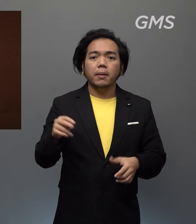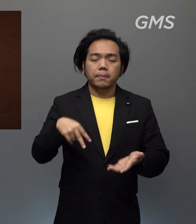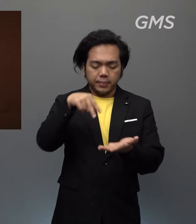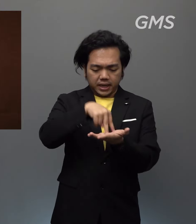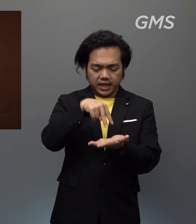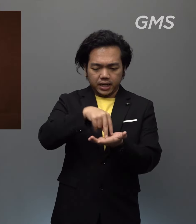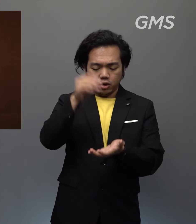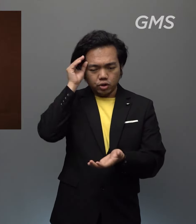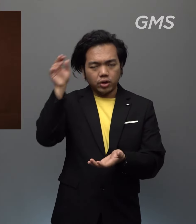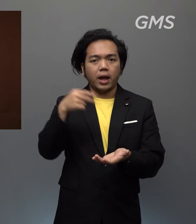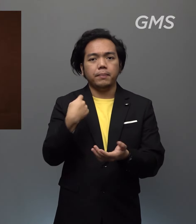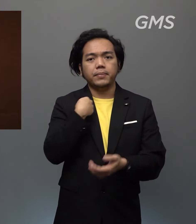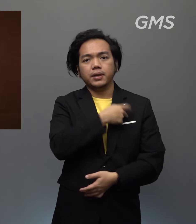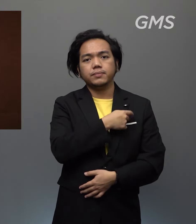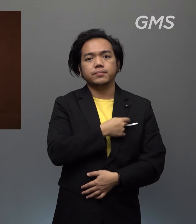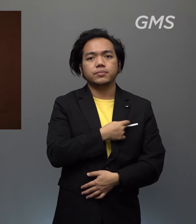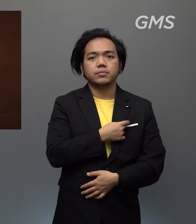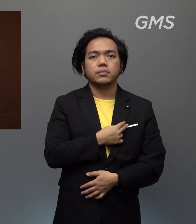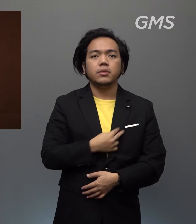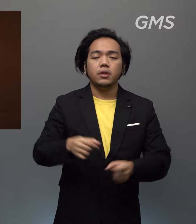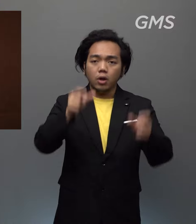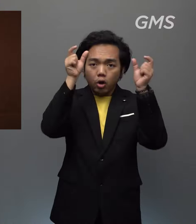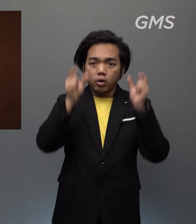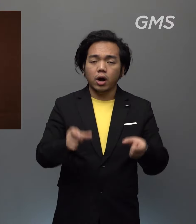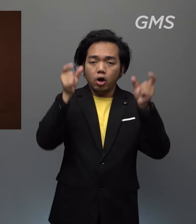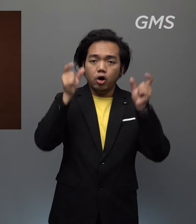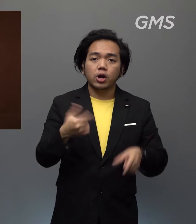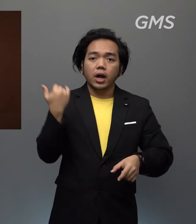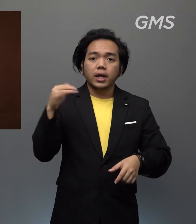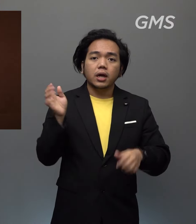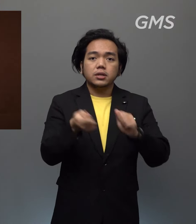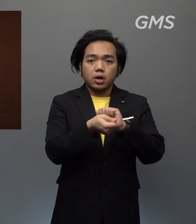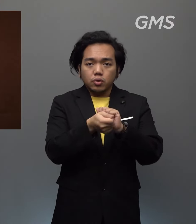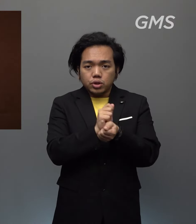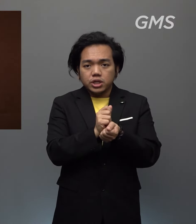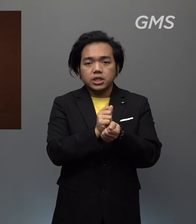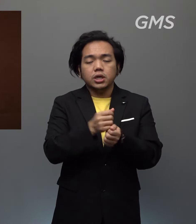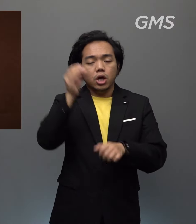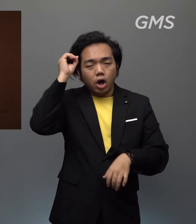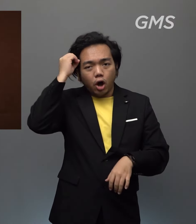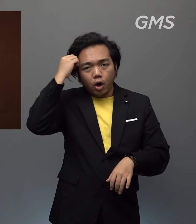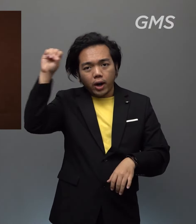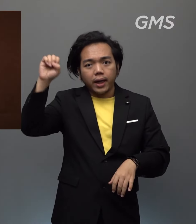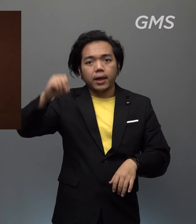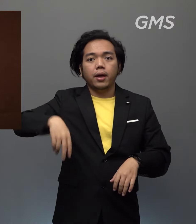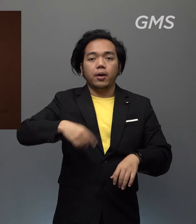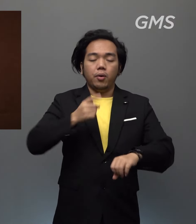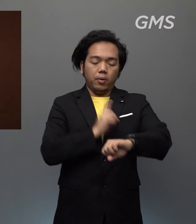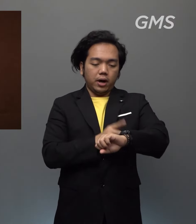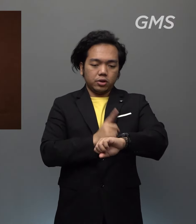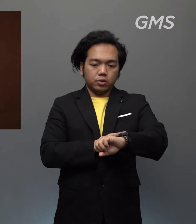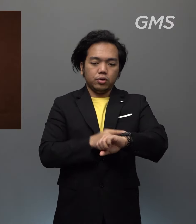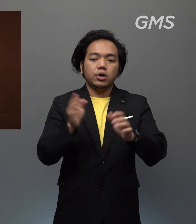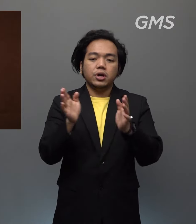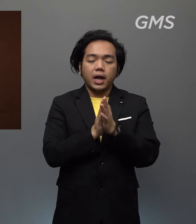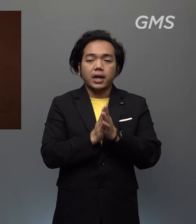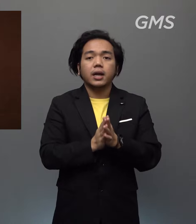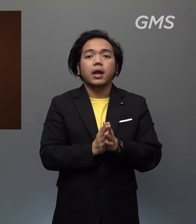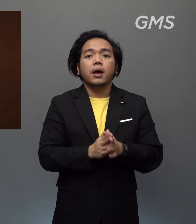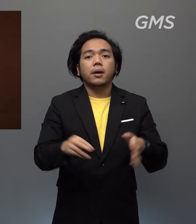kami. Mereka orang-orang yang teruji oleh waktu dan oleh tantangan. Dan bersama dengan